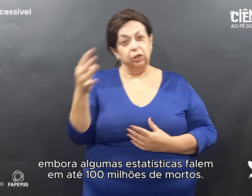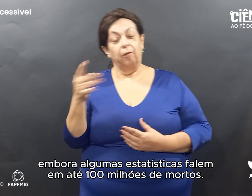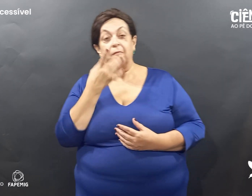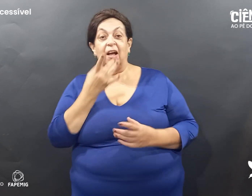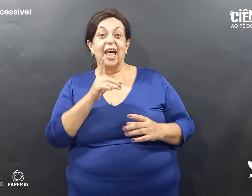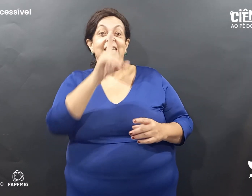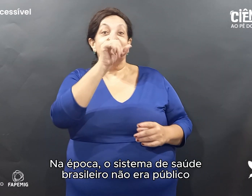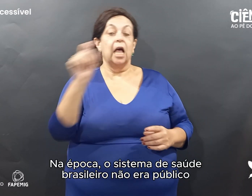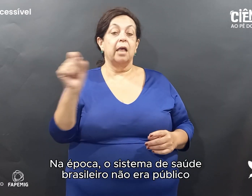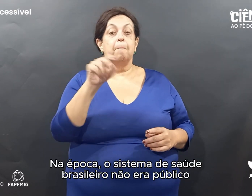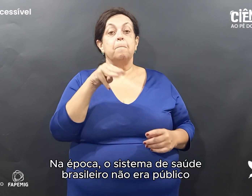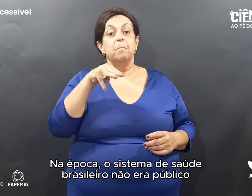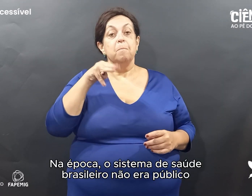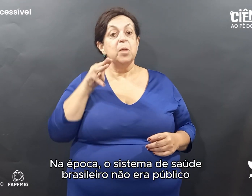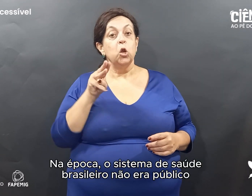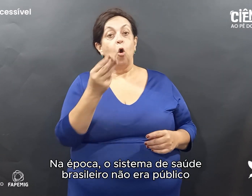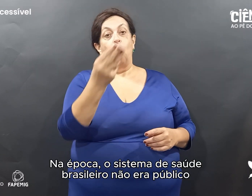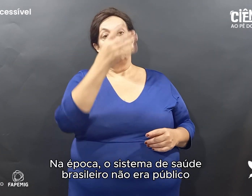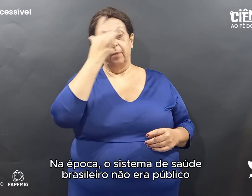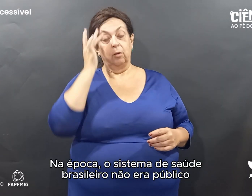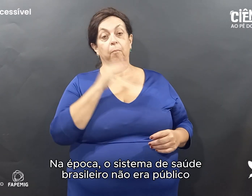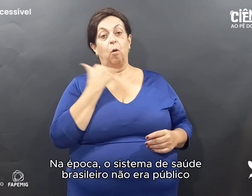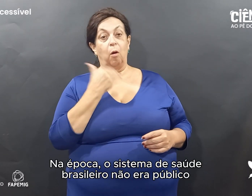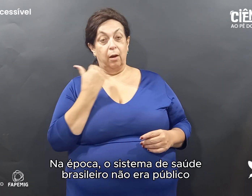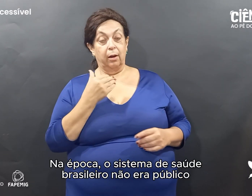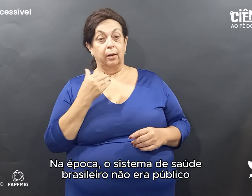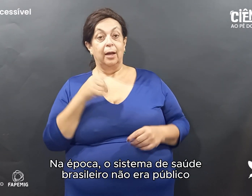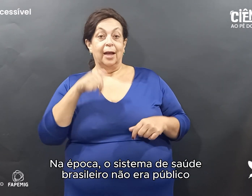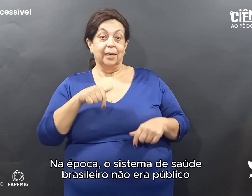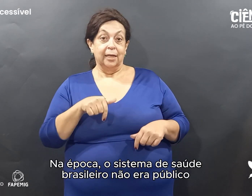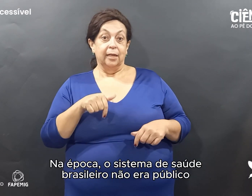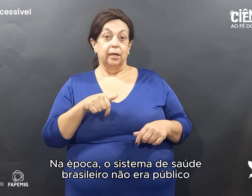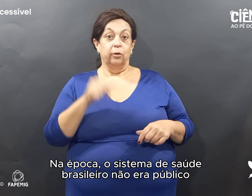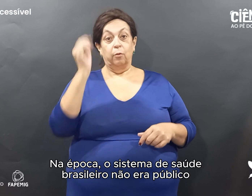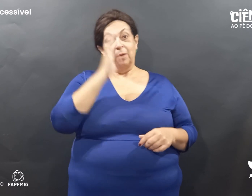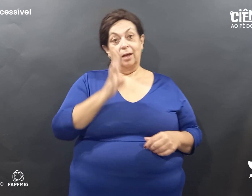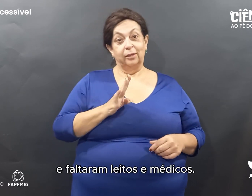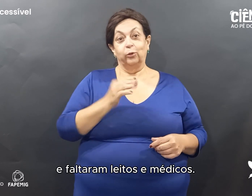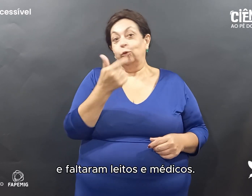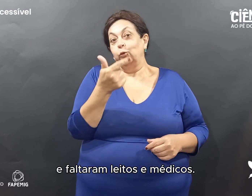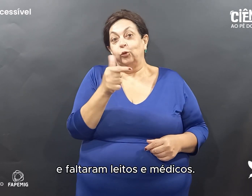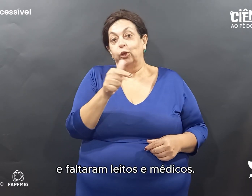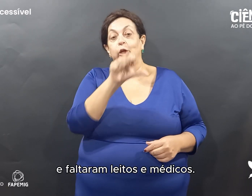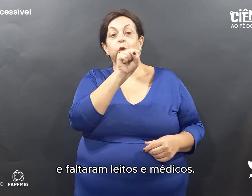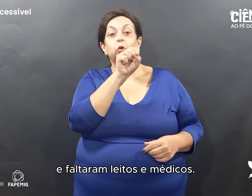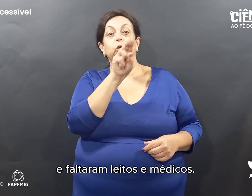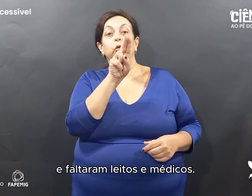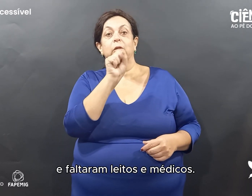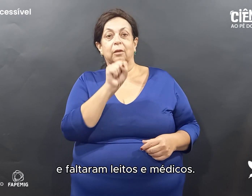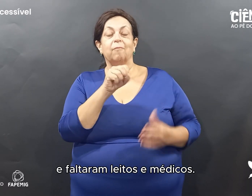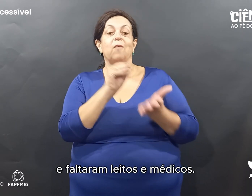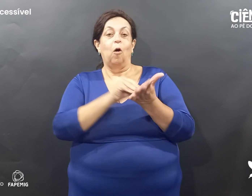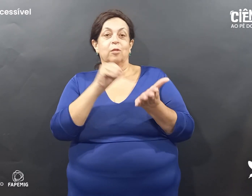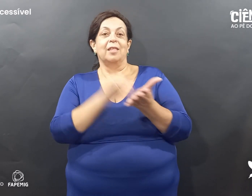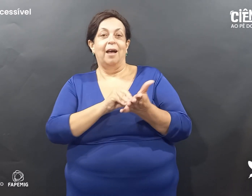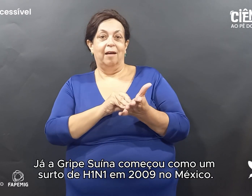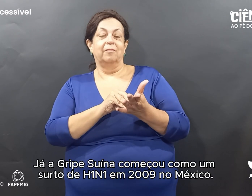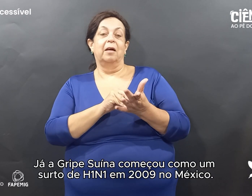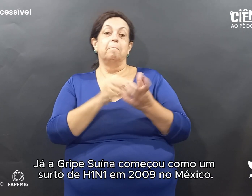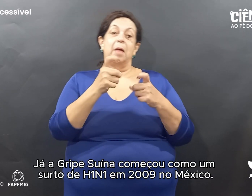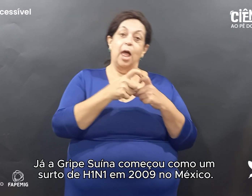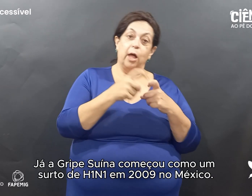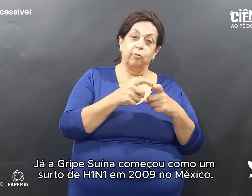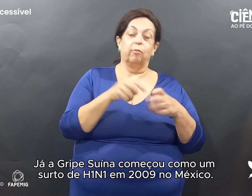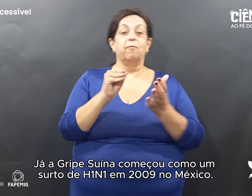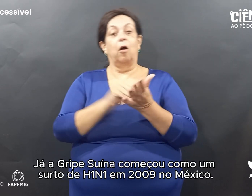de mortos. Na época, o sistema de saúde brasileiro não era público e faltaram leitos e médicos. Já